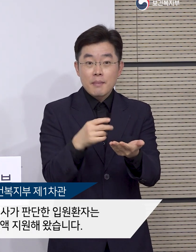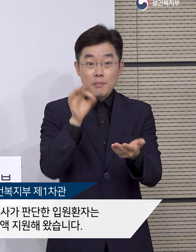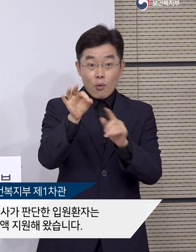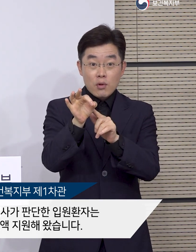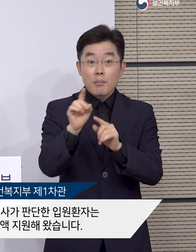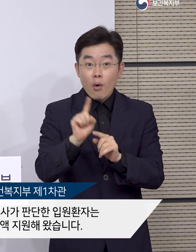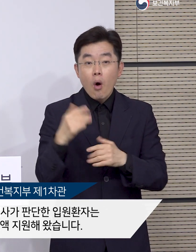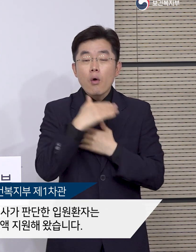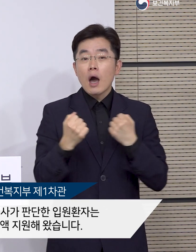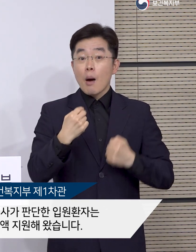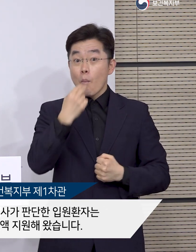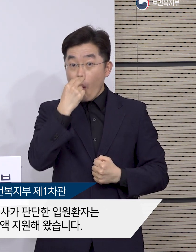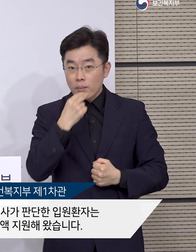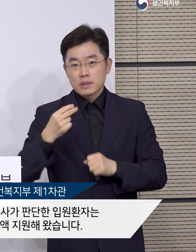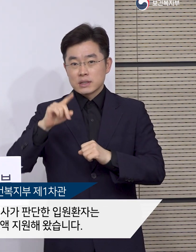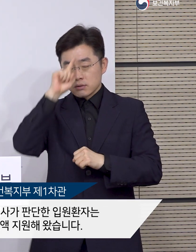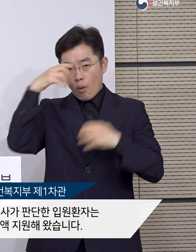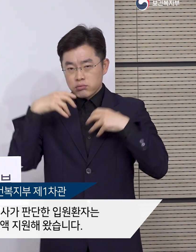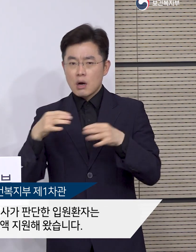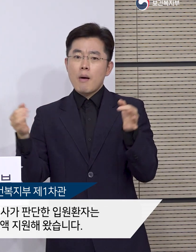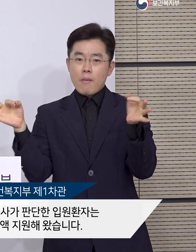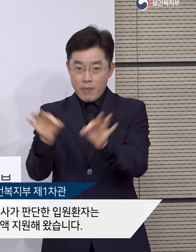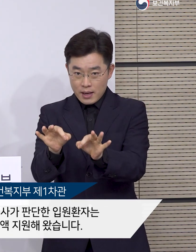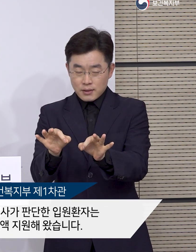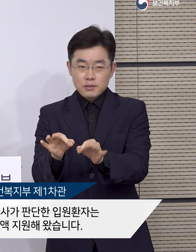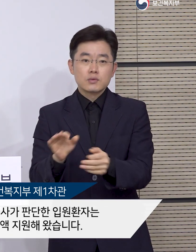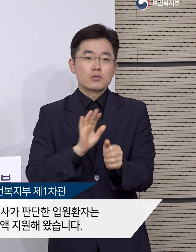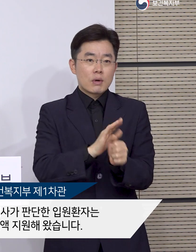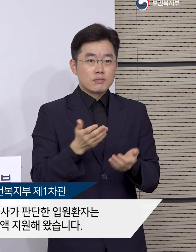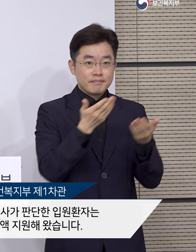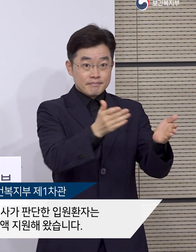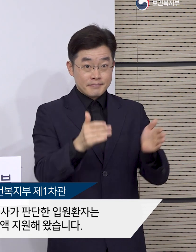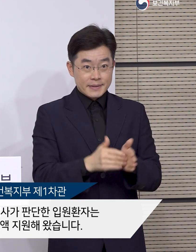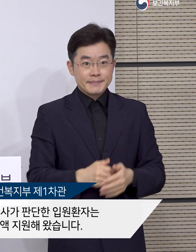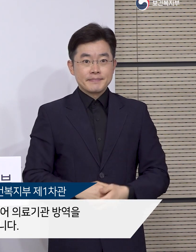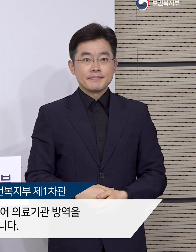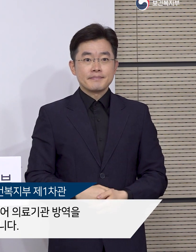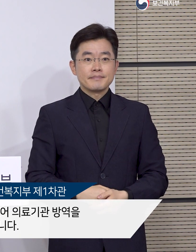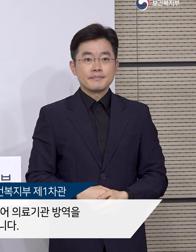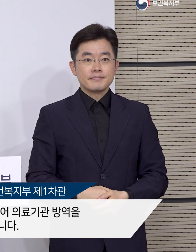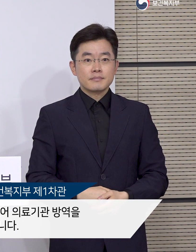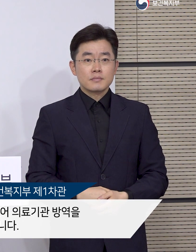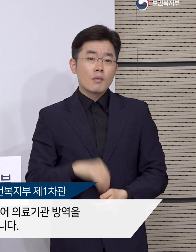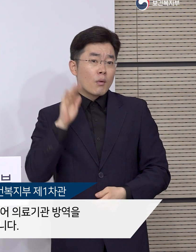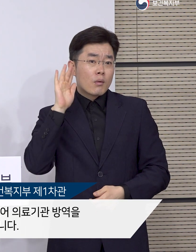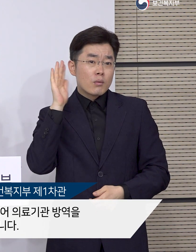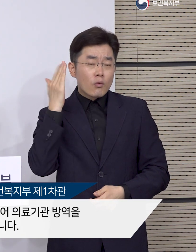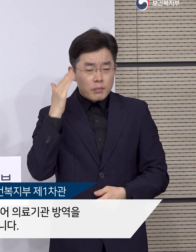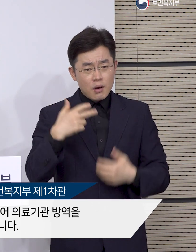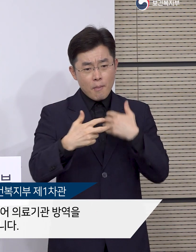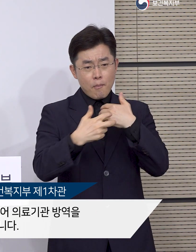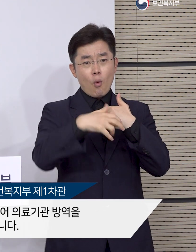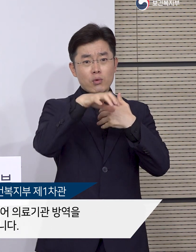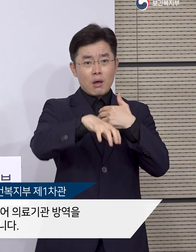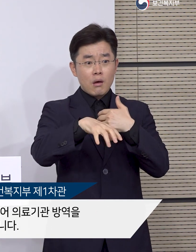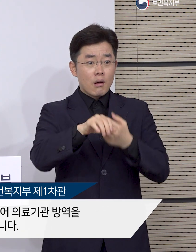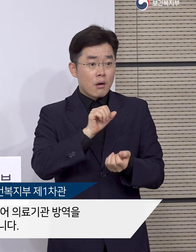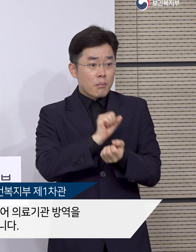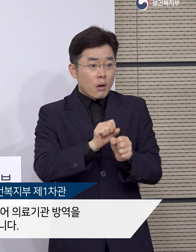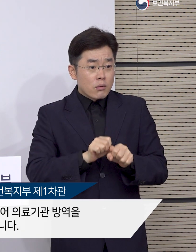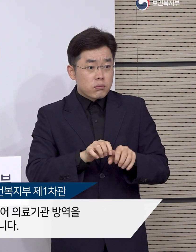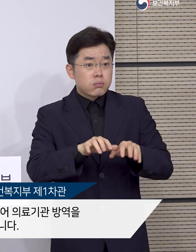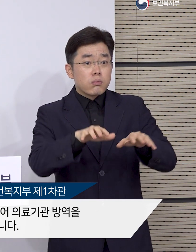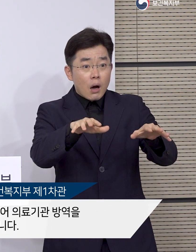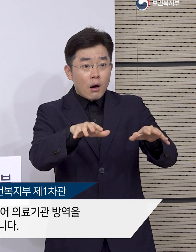비용을 건강보험과 국비를 통해 전액 지원해 왔습니다. 그러나 최근에 병원의 감염 전파